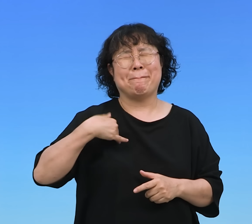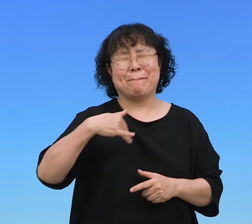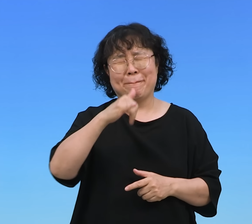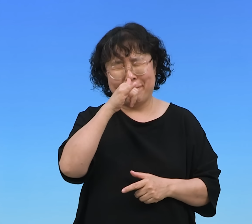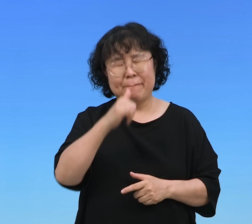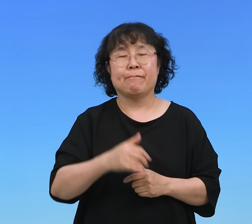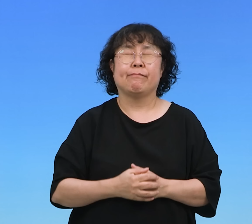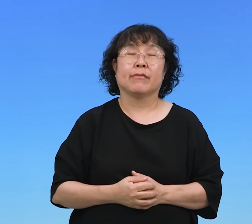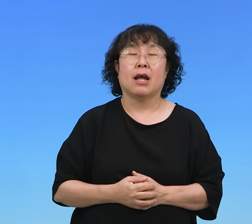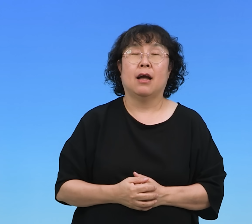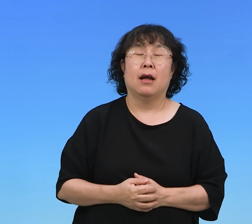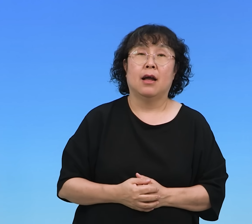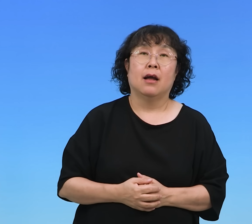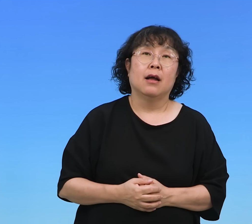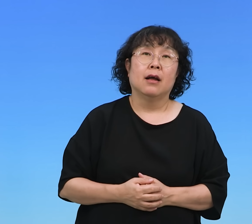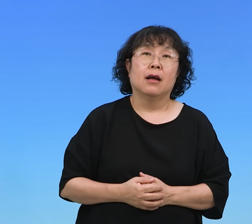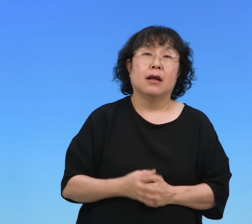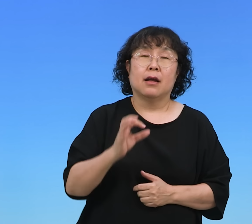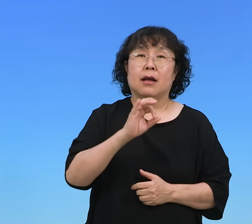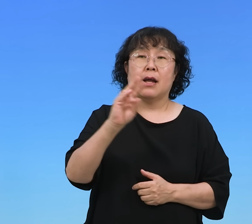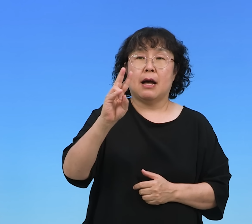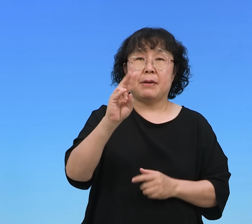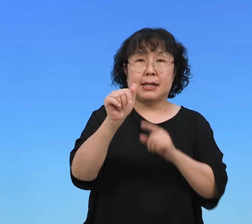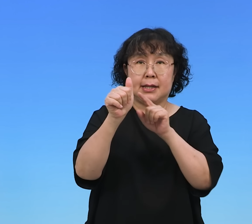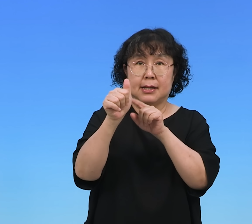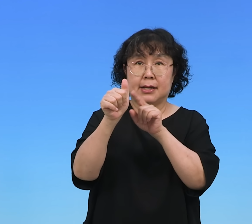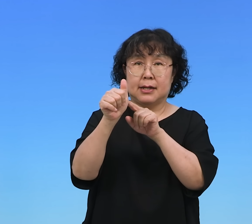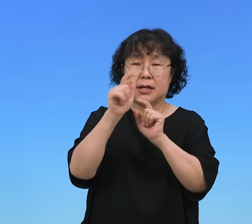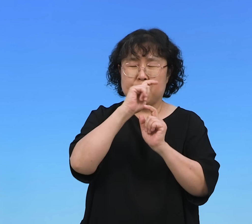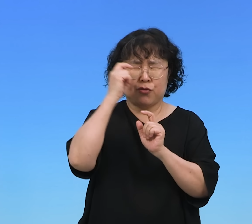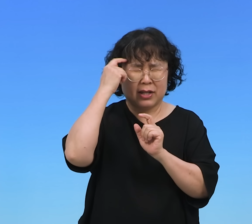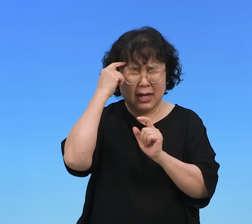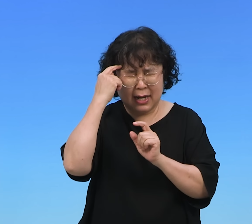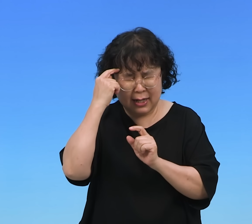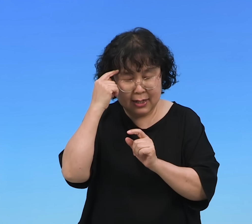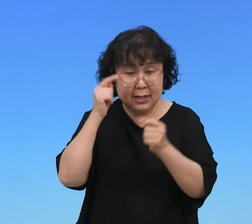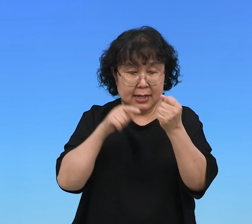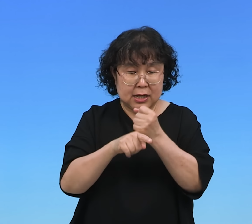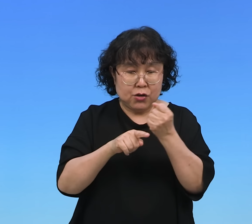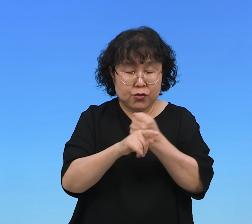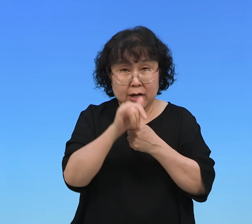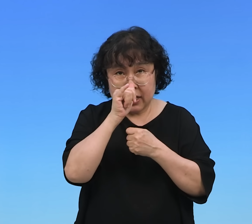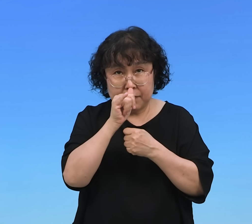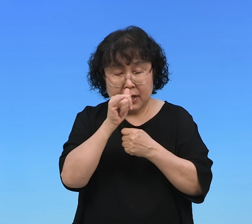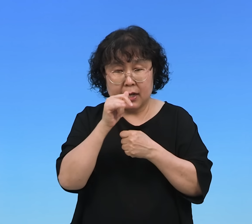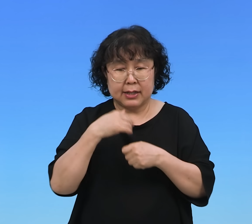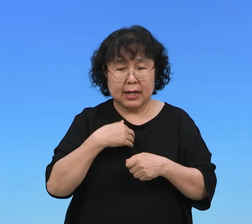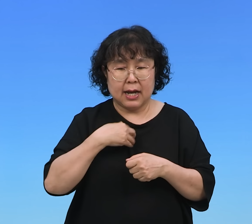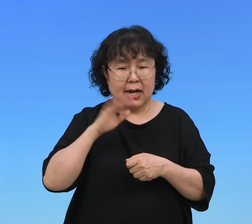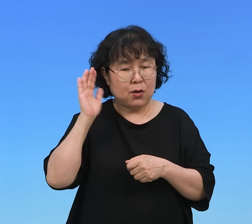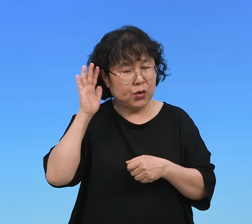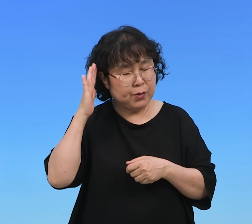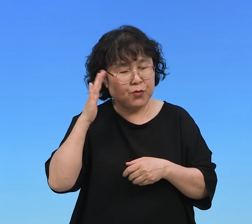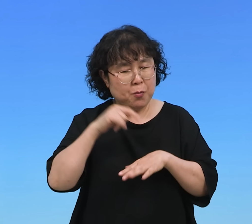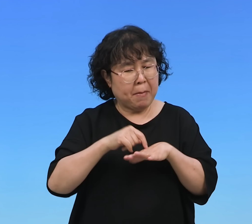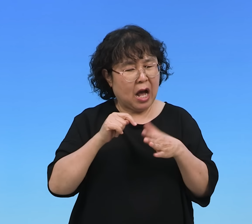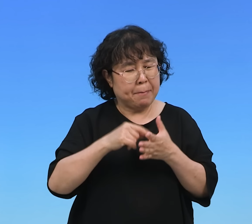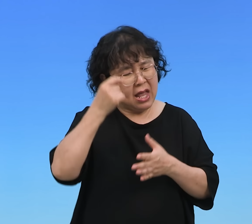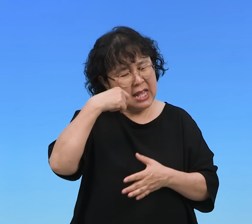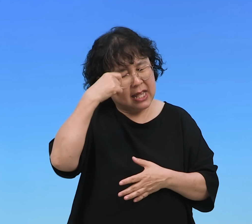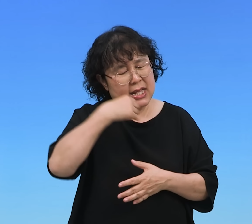제가 이 야베스를 묵상하게 된 이유가 있는데, 사실 요즘 제가 좀 마음이 슬퍼요.